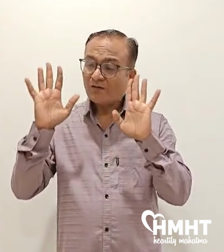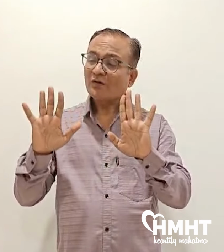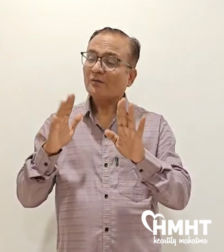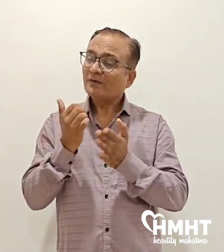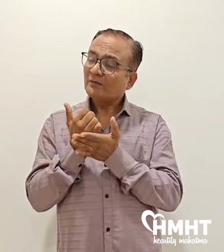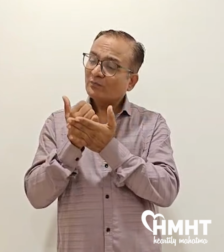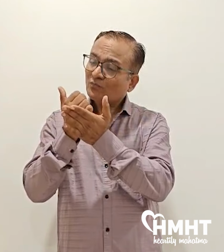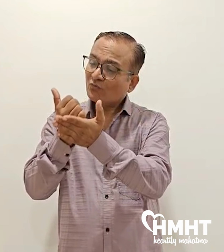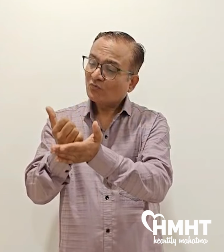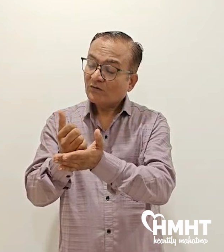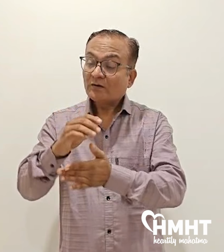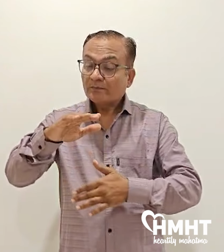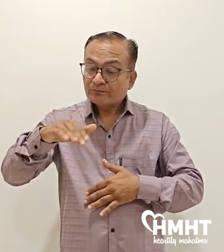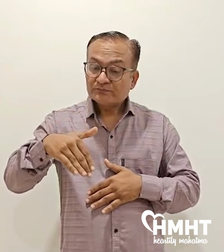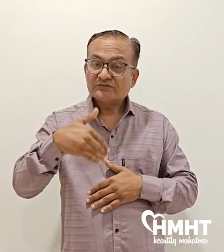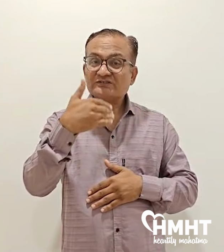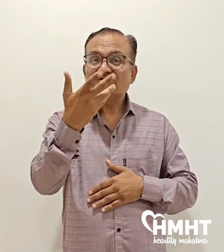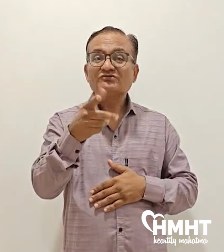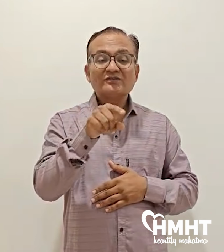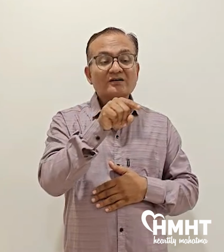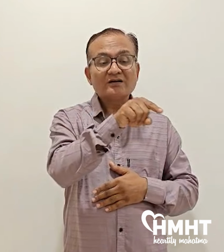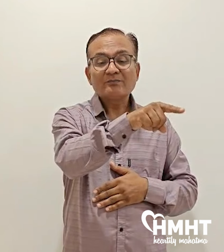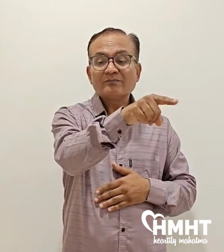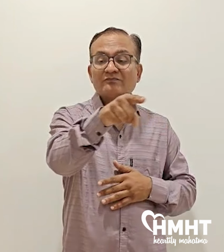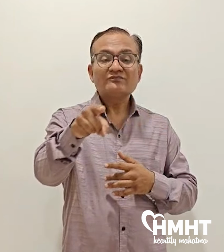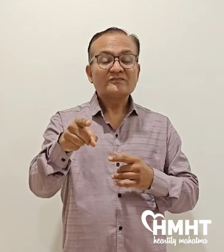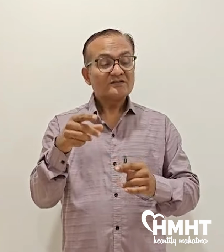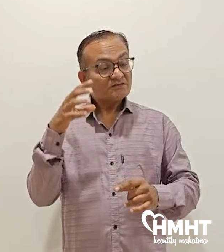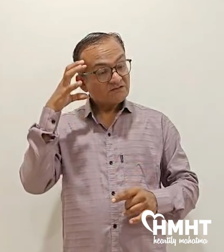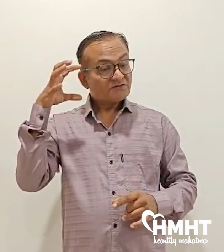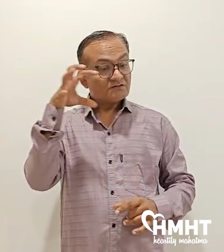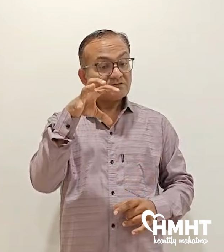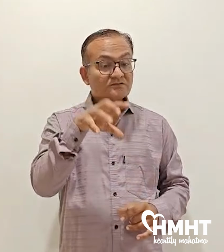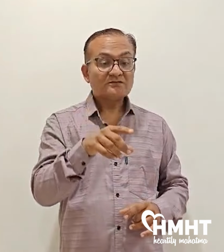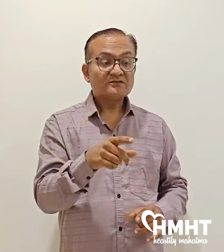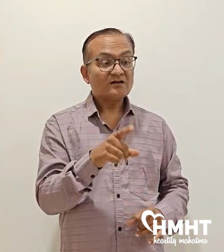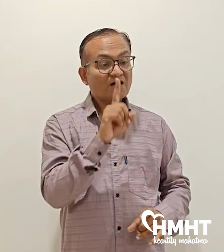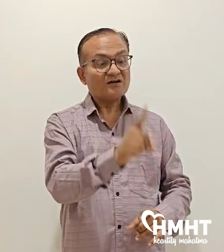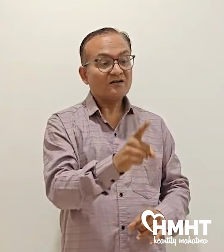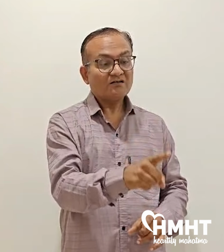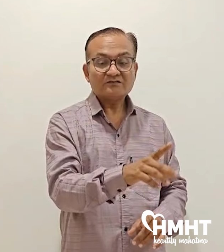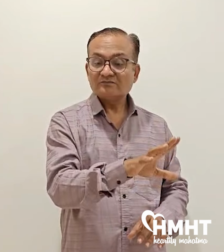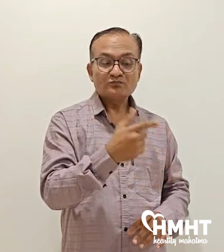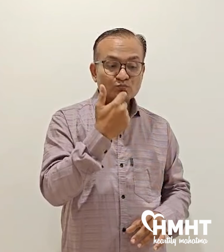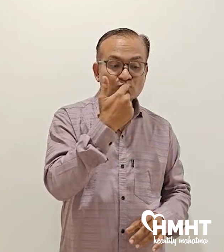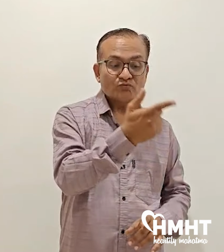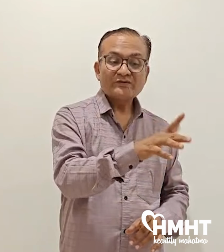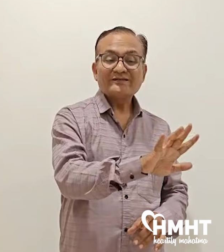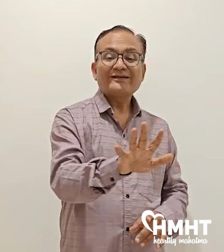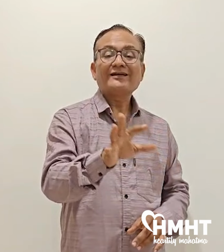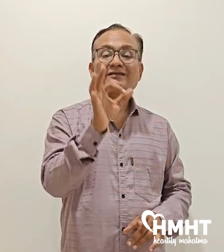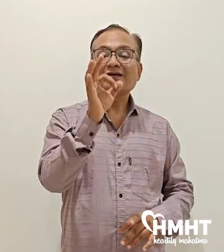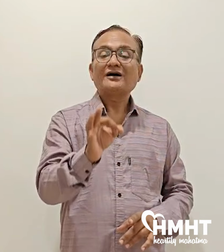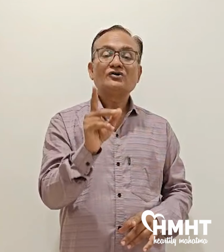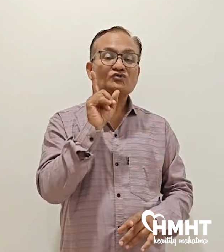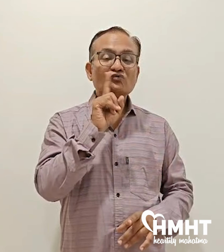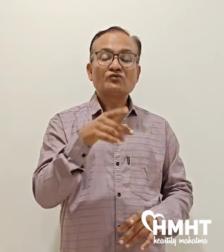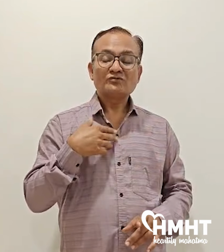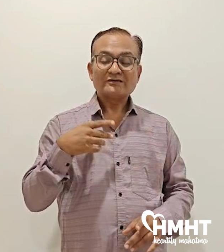જેવું. પછી એના આર્ગ્યુમેન્ટ કરવા ગયા એટલે આપણે સાચું કે ખોટું એના